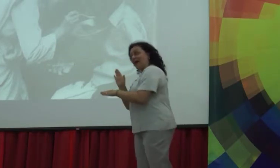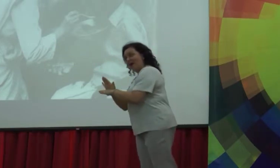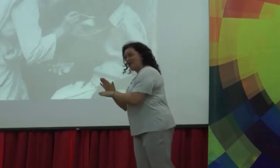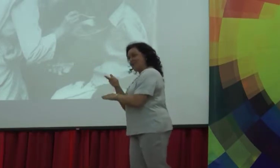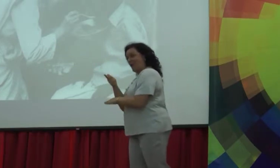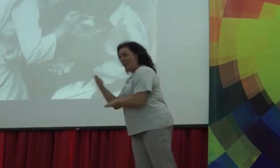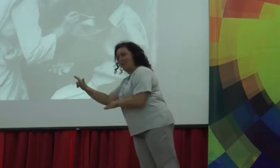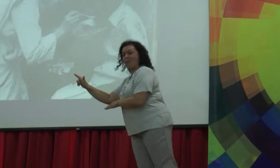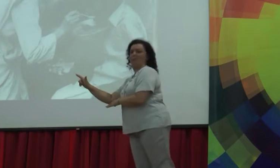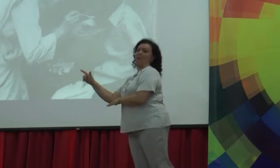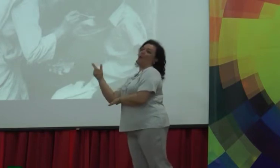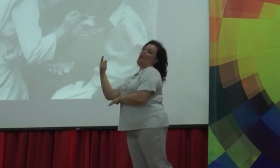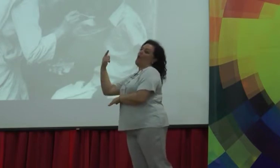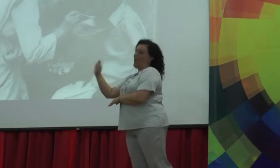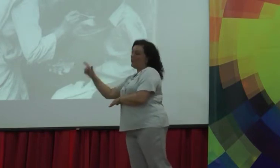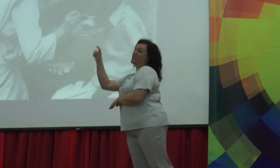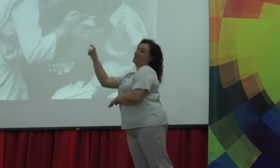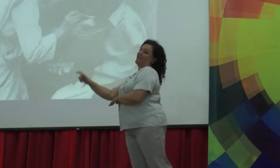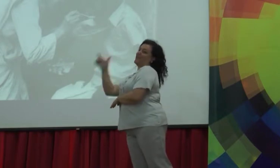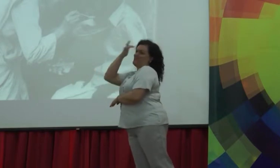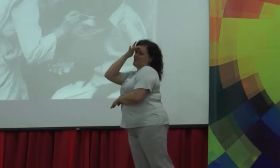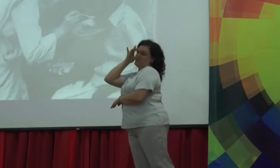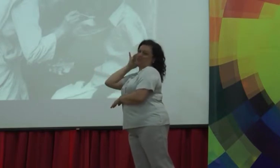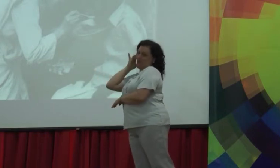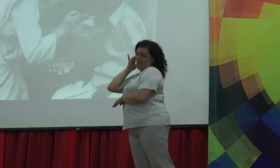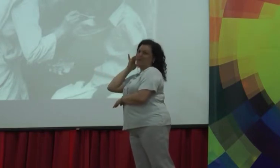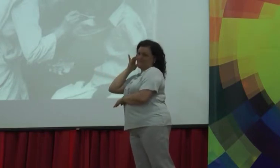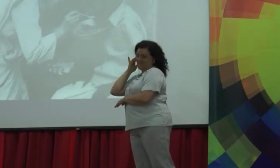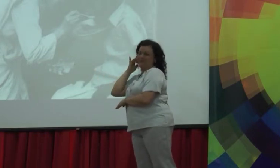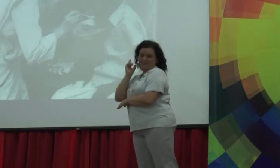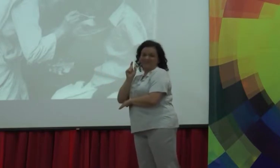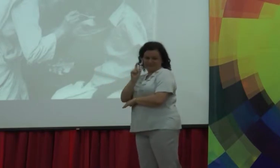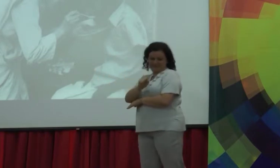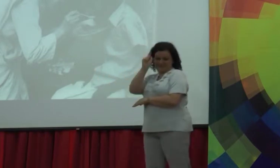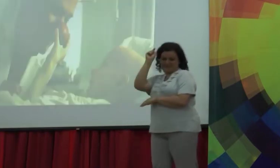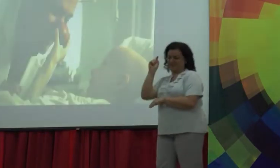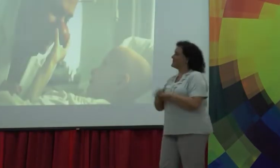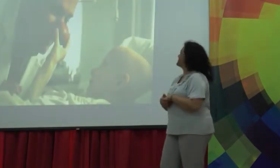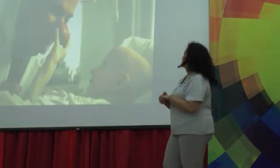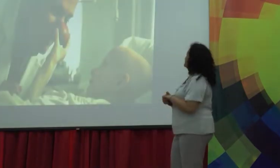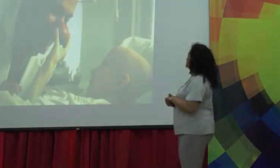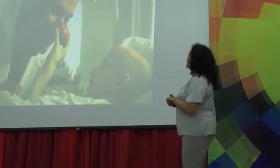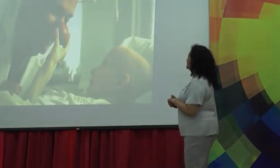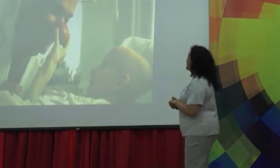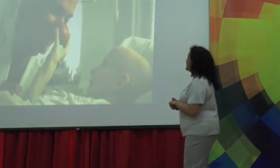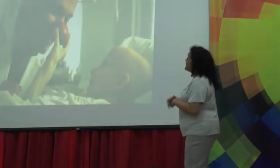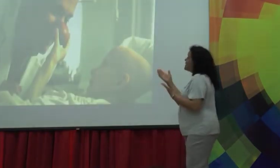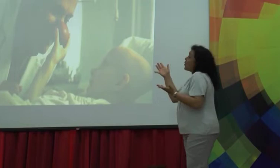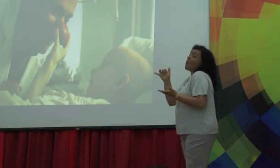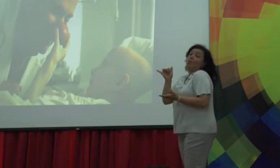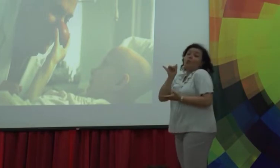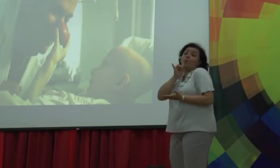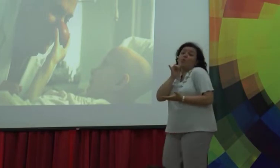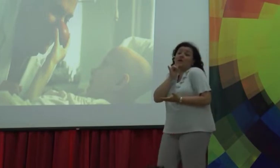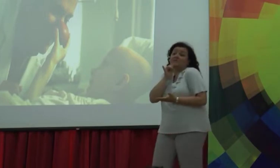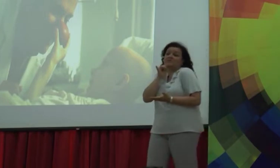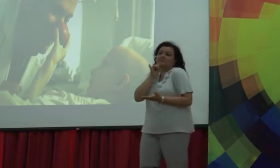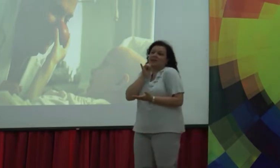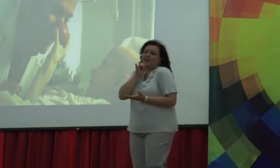essa regra de conduta, né? Por quê? Porque é importante a gente não ver só a nossa família como ao